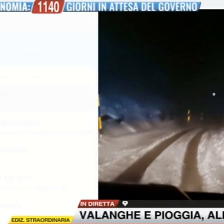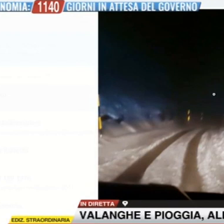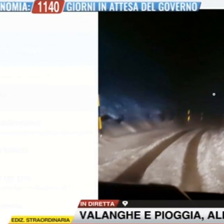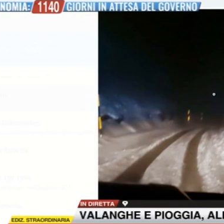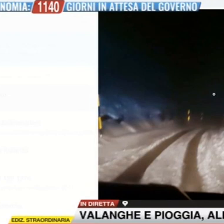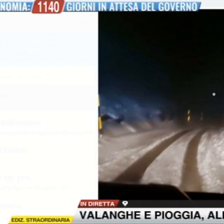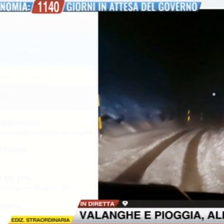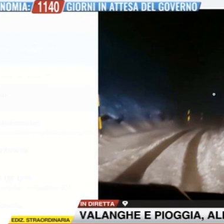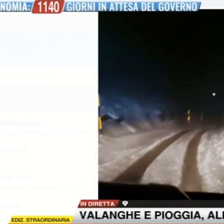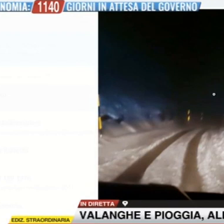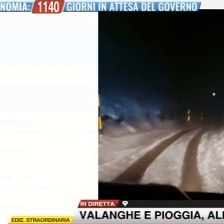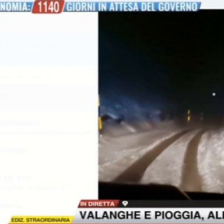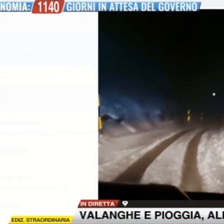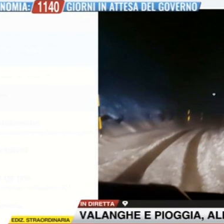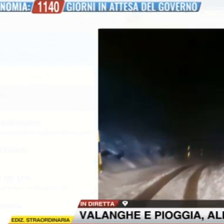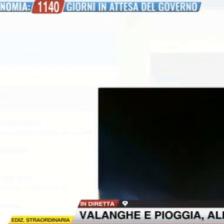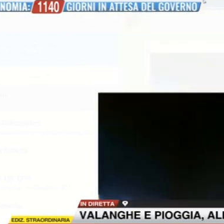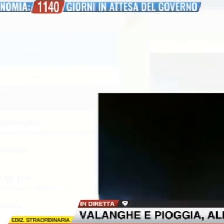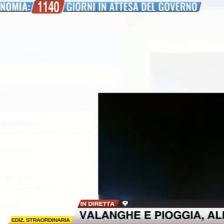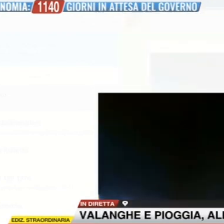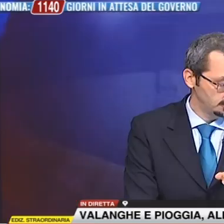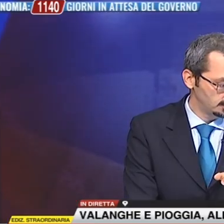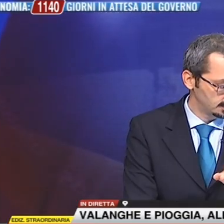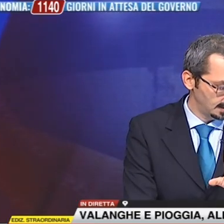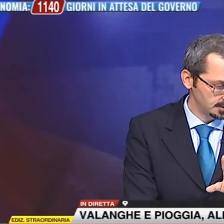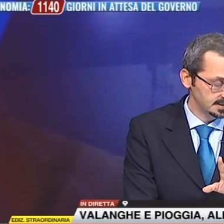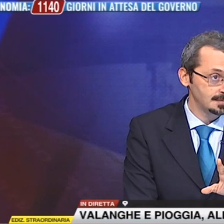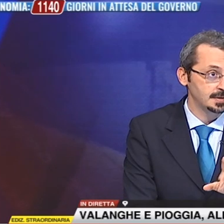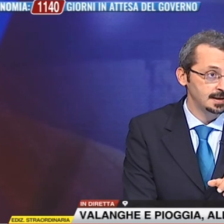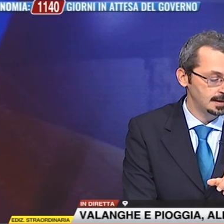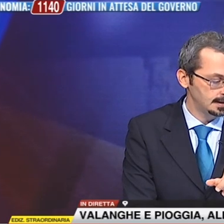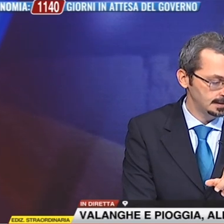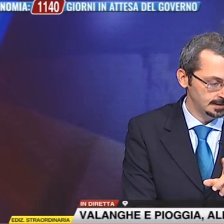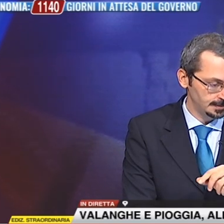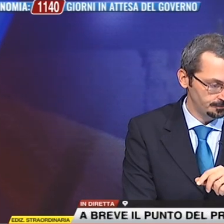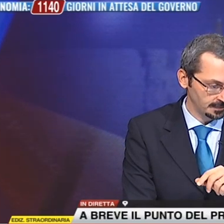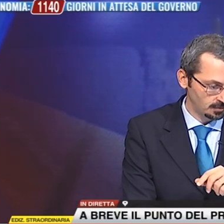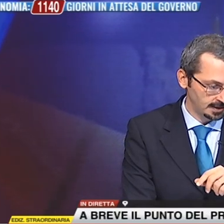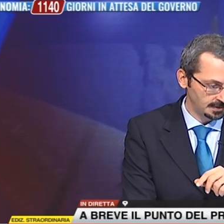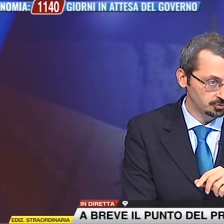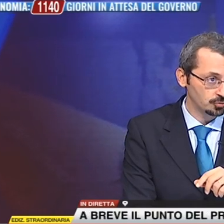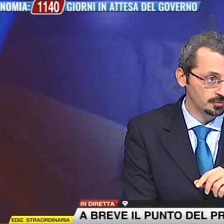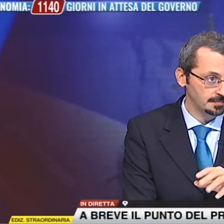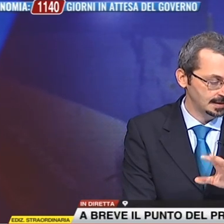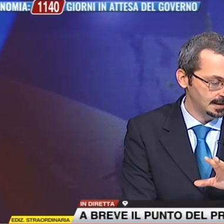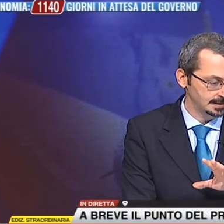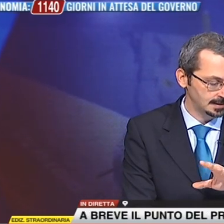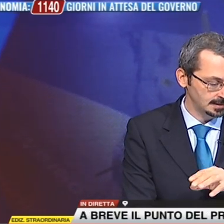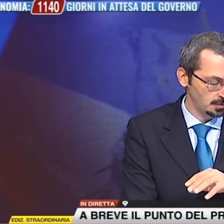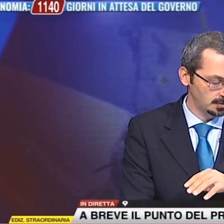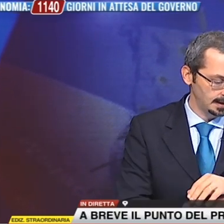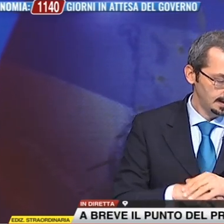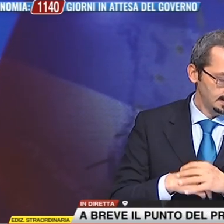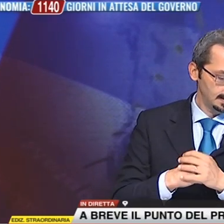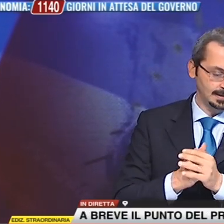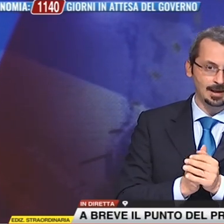i carabinieri. Questa è un po' la situazione della cronaca. Vedo che c'è sempre il collegamento con Margheri in attesa